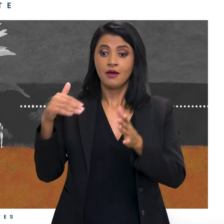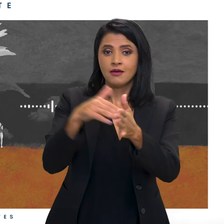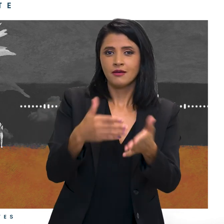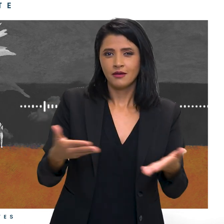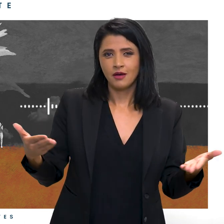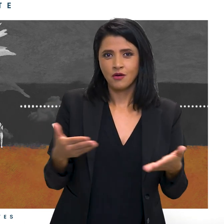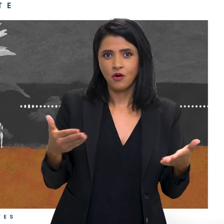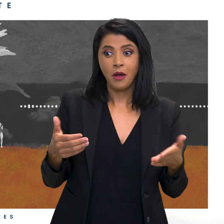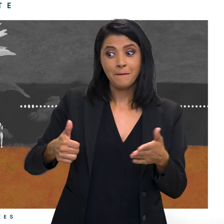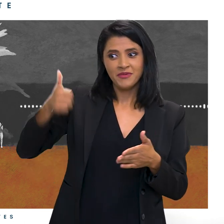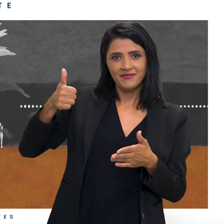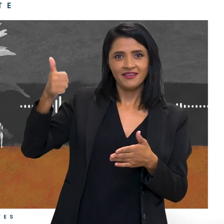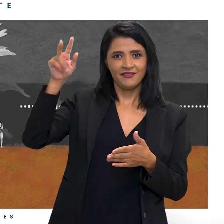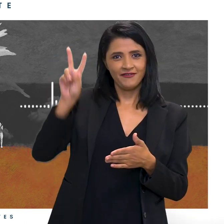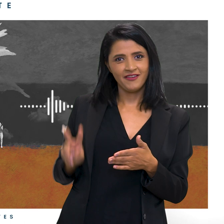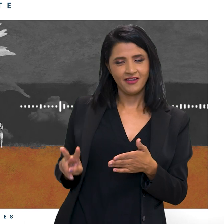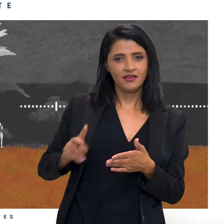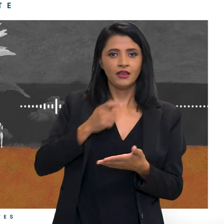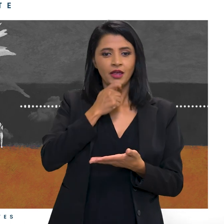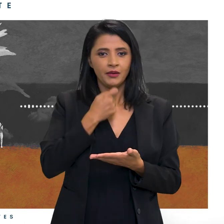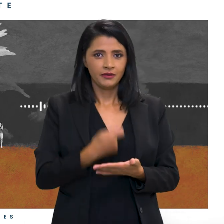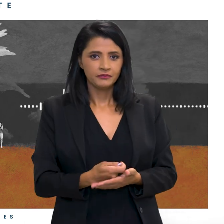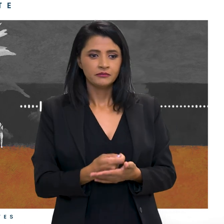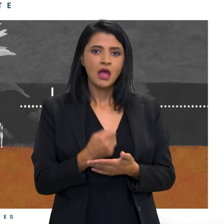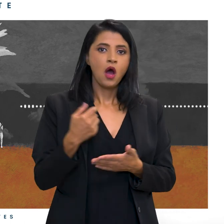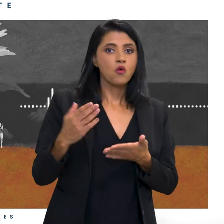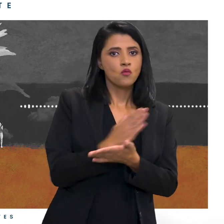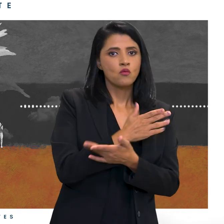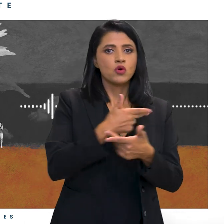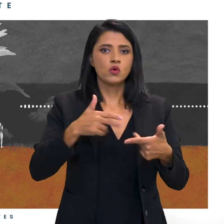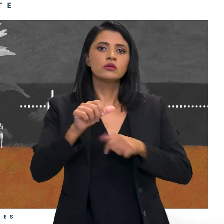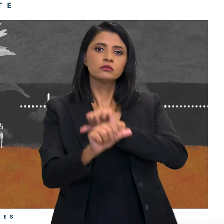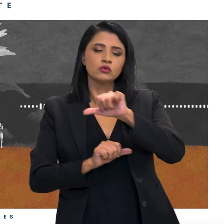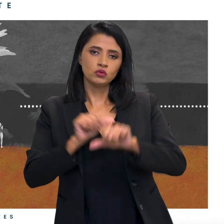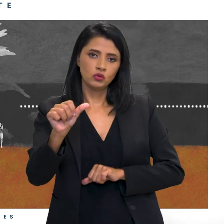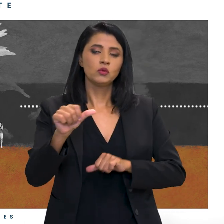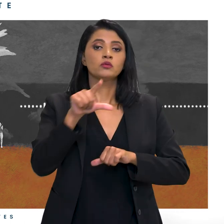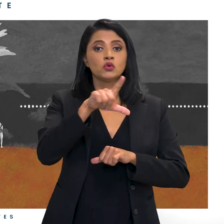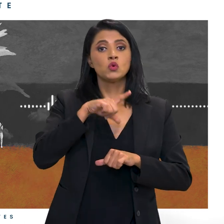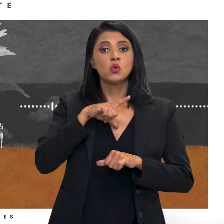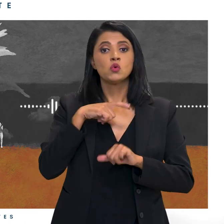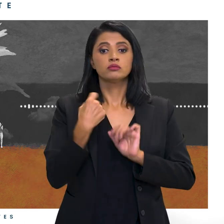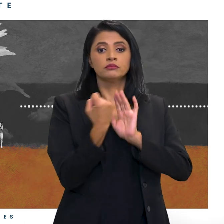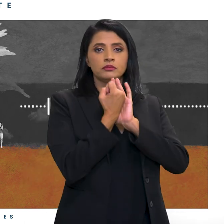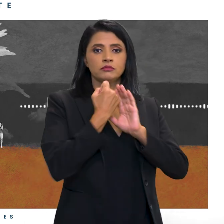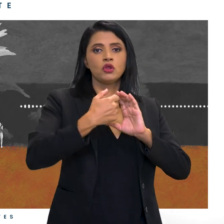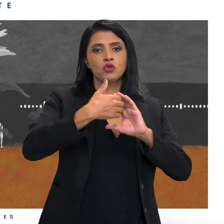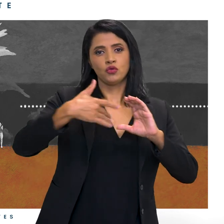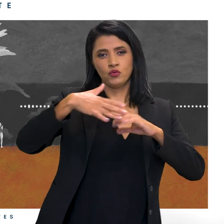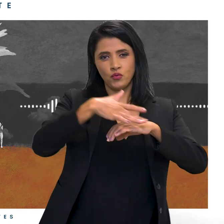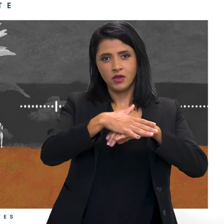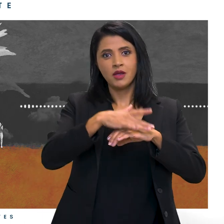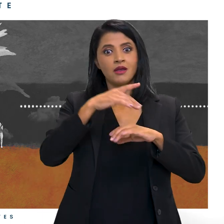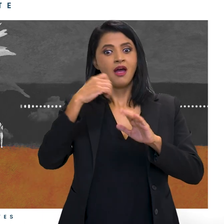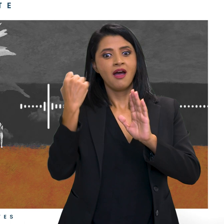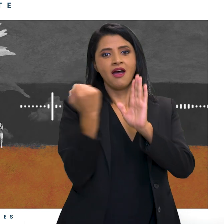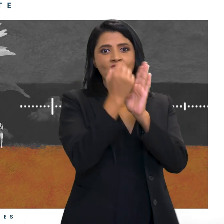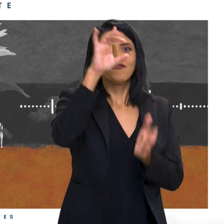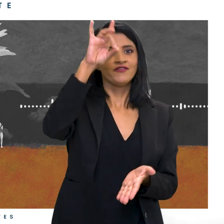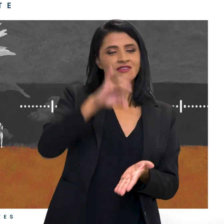nosso primeiro episódio, algumas coisas mudaram. Primeiro de tudo, o símbolo das doenças ocultas passou a ser